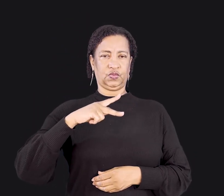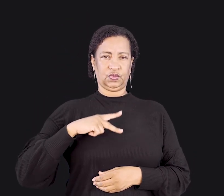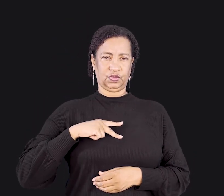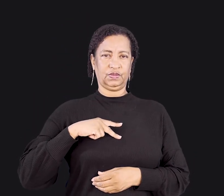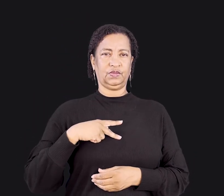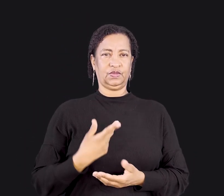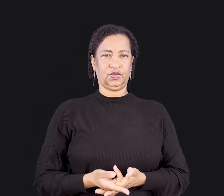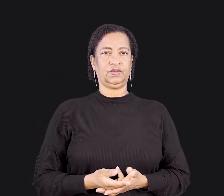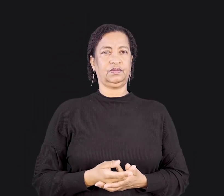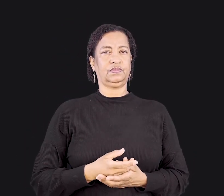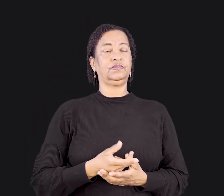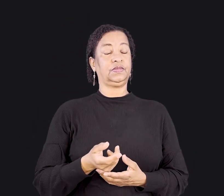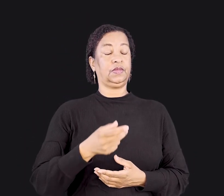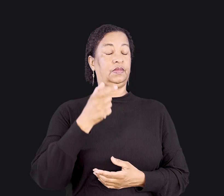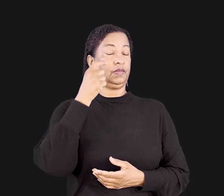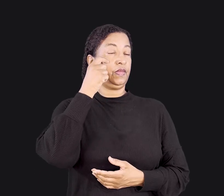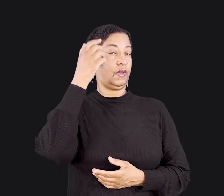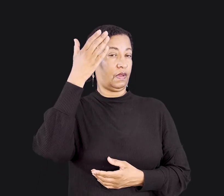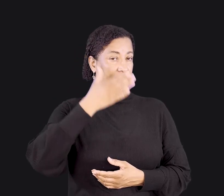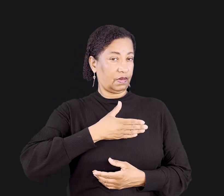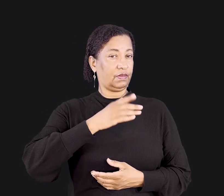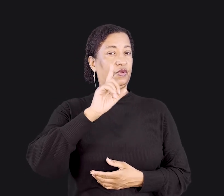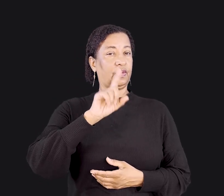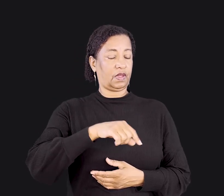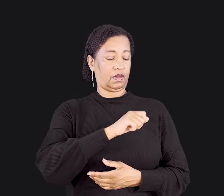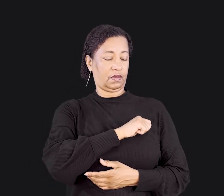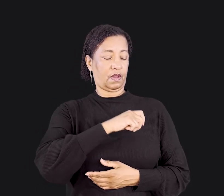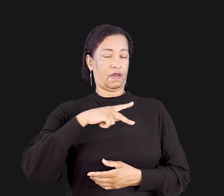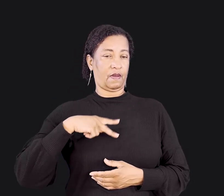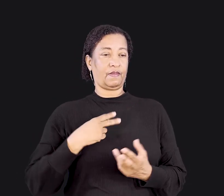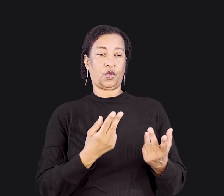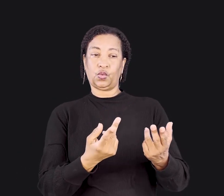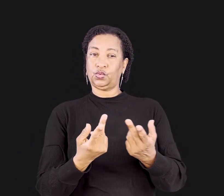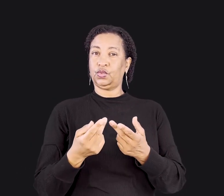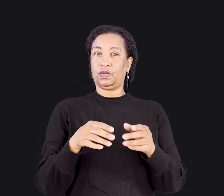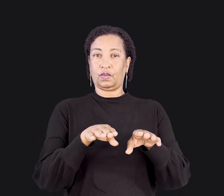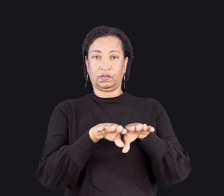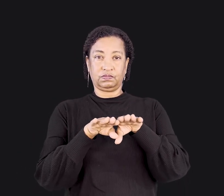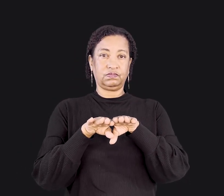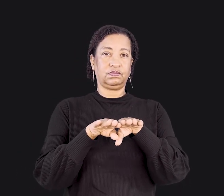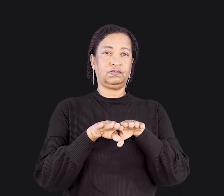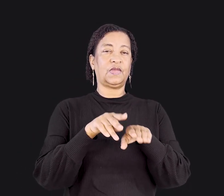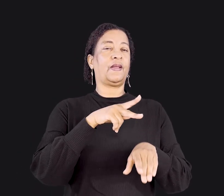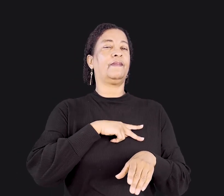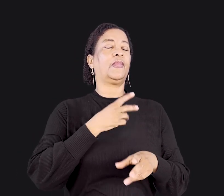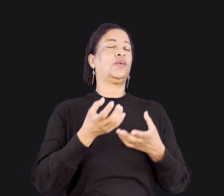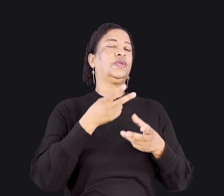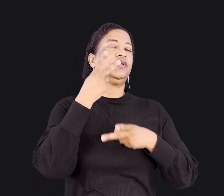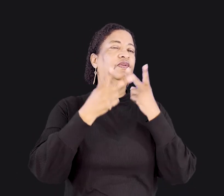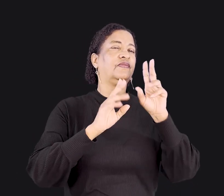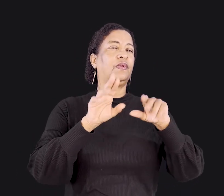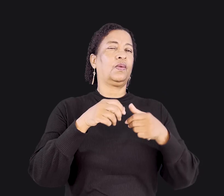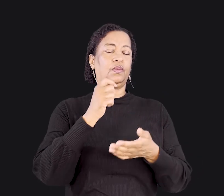apóstolos, como ele provou para eles que ele era tão apóstolo quanto eles? O que Paulo quis dizer quando